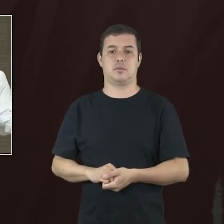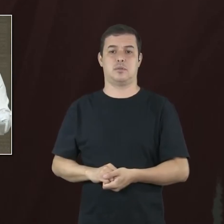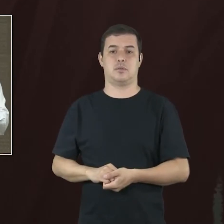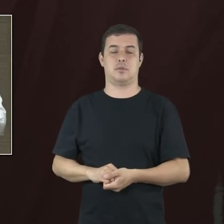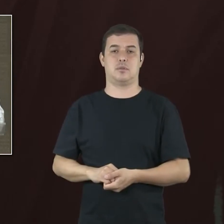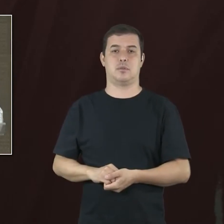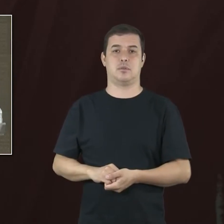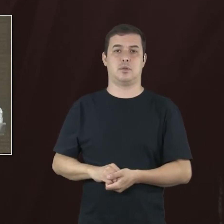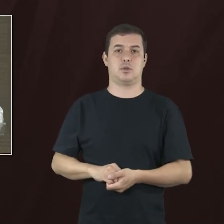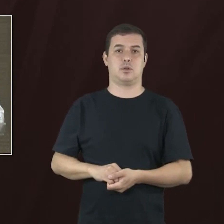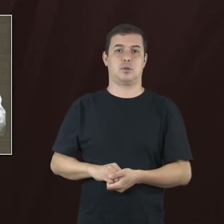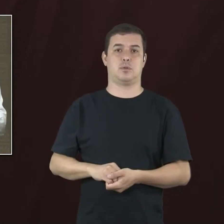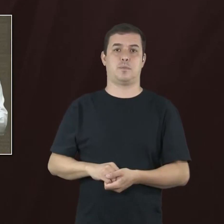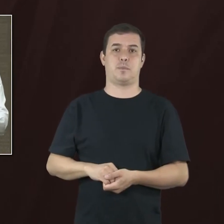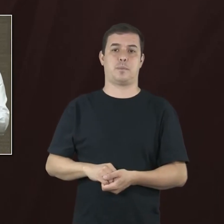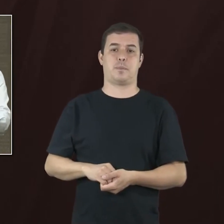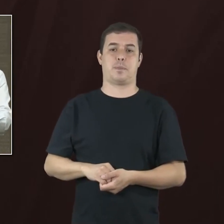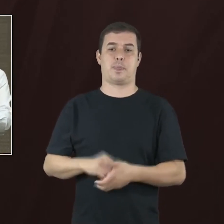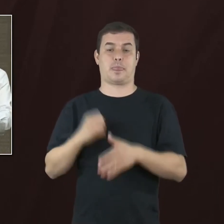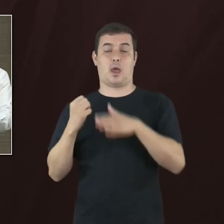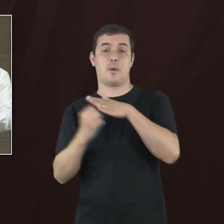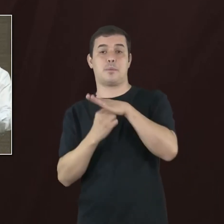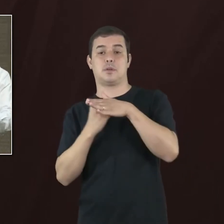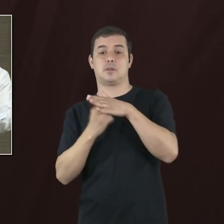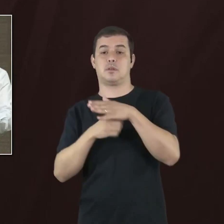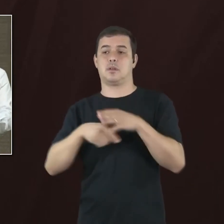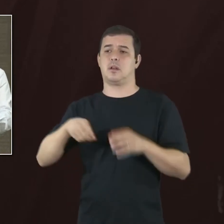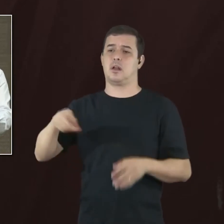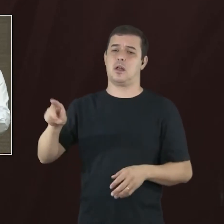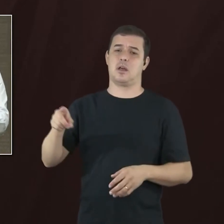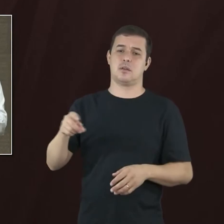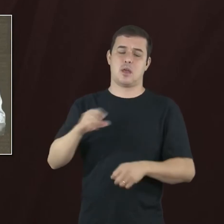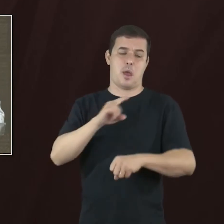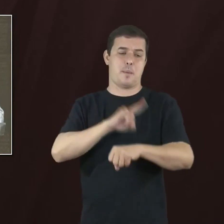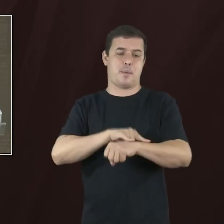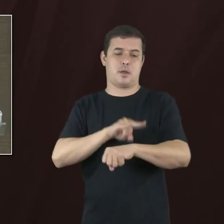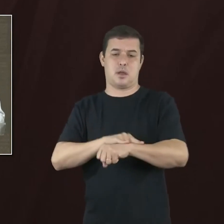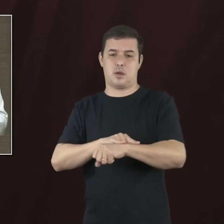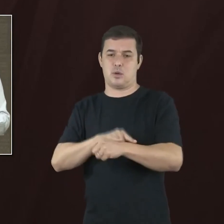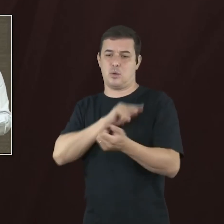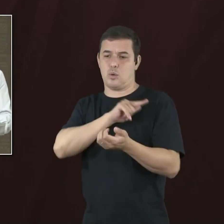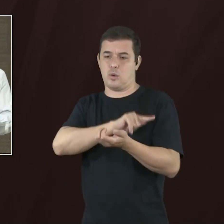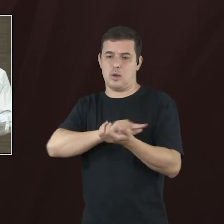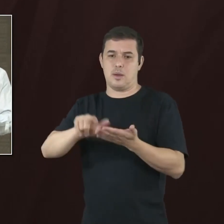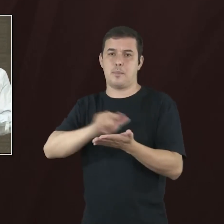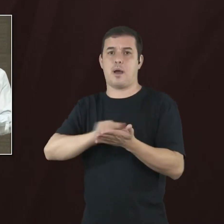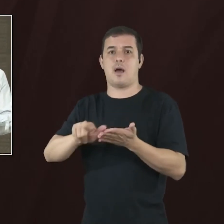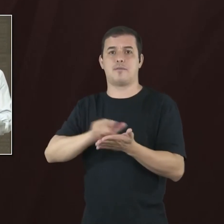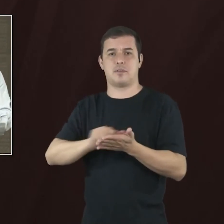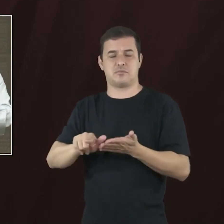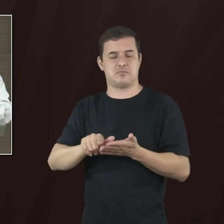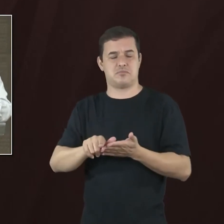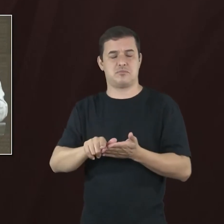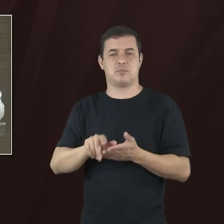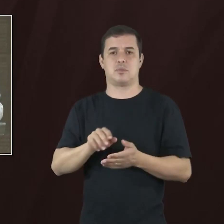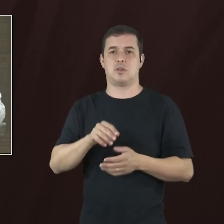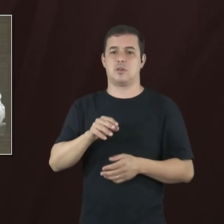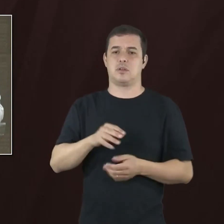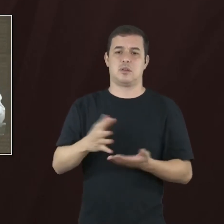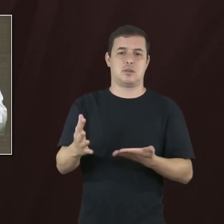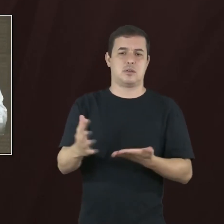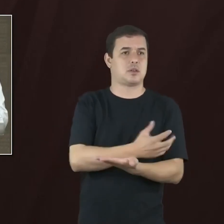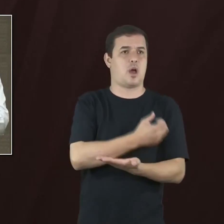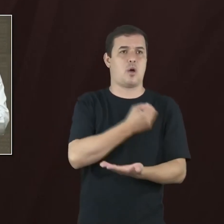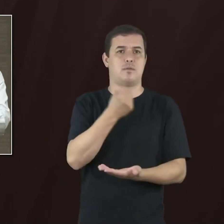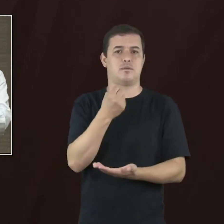ia lá dentro lavar o chão, né, lavar o banheiro, limpar o chão, lavar o banheiro, porque assim era, desde que foi salvo, ele se